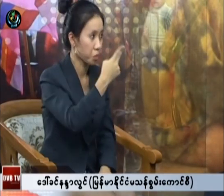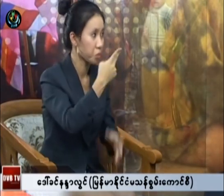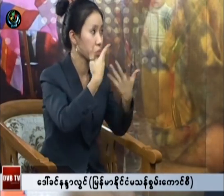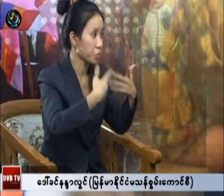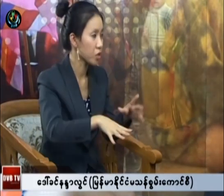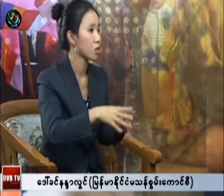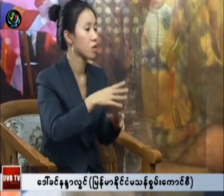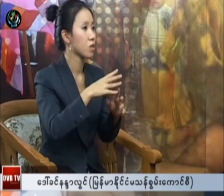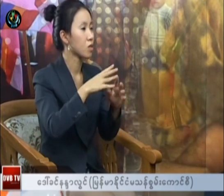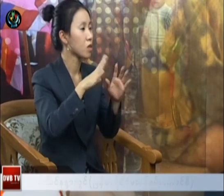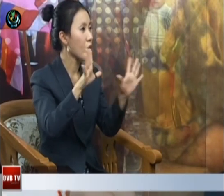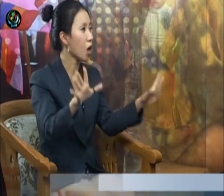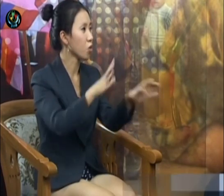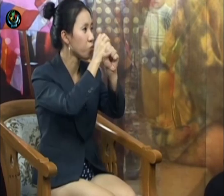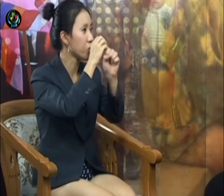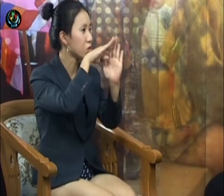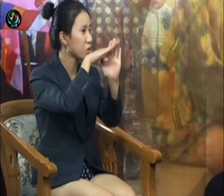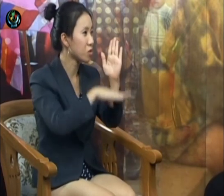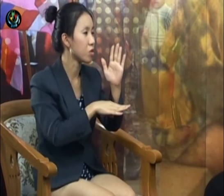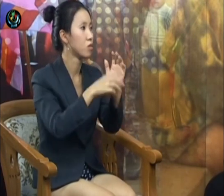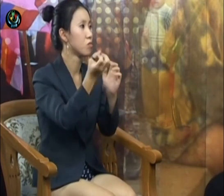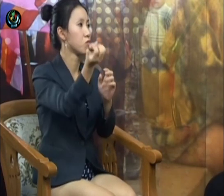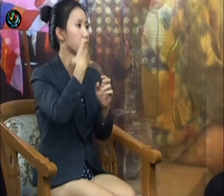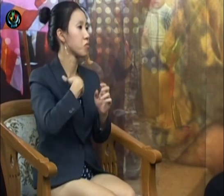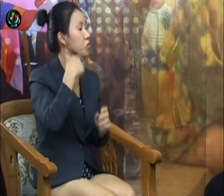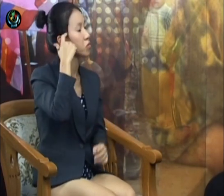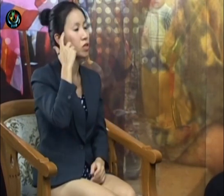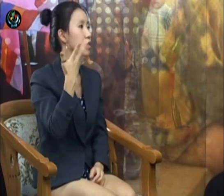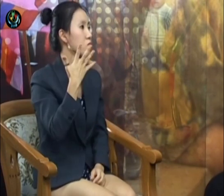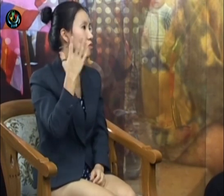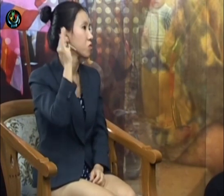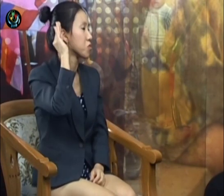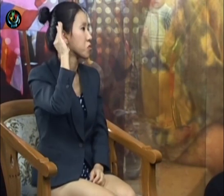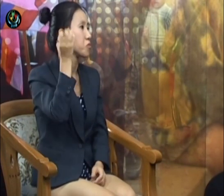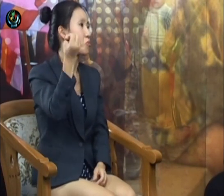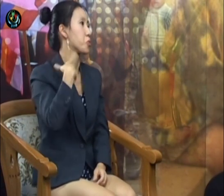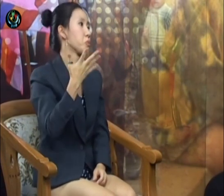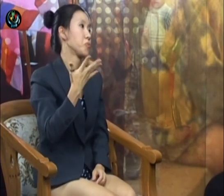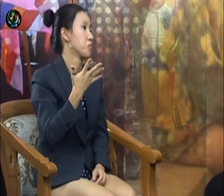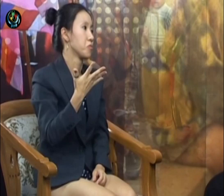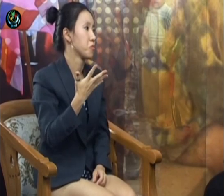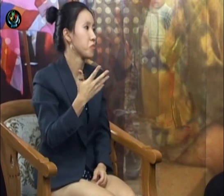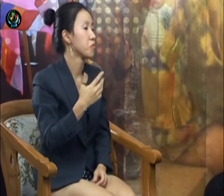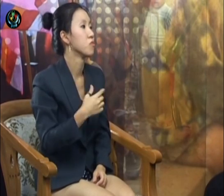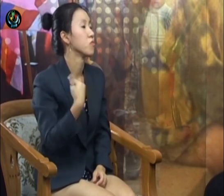အတွက်ဆွေးနွေးပွဲတွေမှာပါဝင်ပေးမယ်ဒီဥပဒေမှာဘာတွေပါလဲအာနောက်ပြီးတော့ဘာတွေလိုအပ်နေလဲအားလုံးကျွန်မတို့နားမကျတွေမ